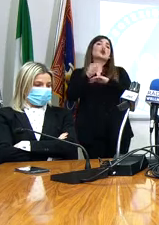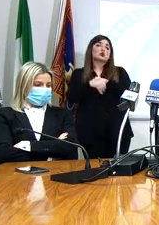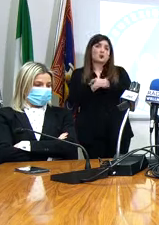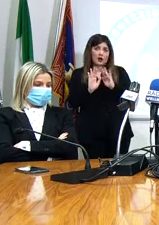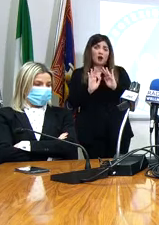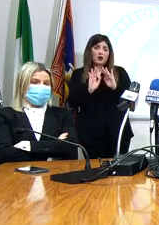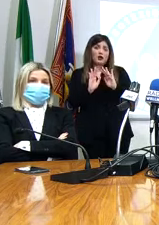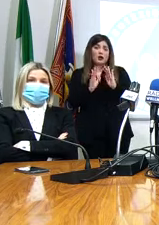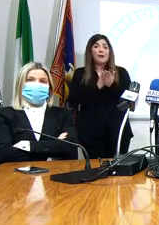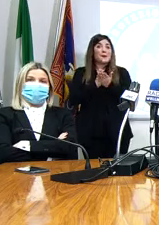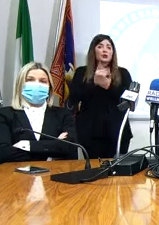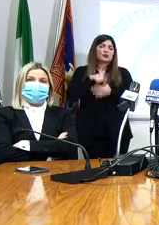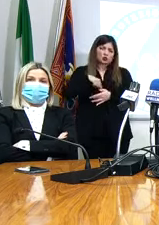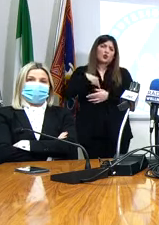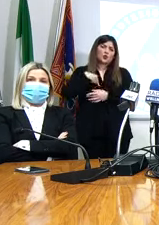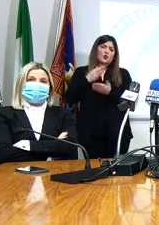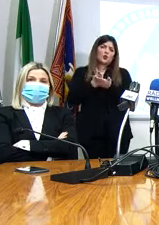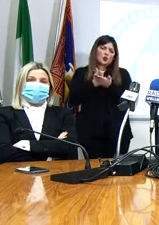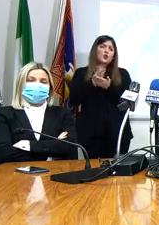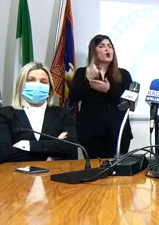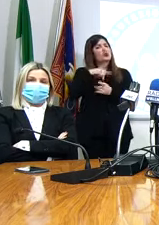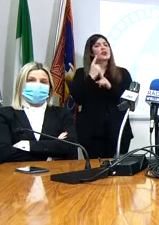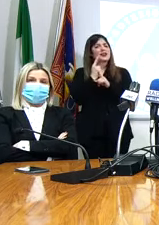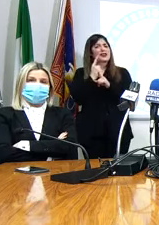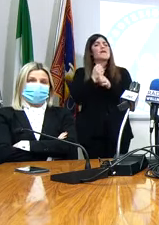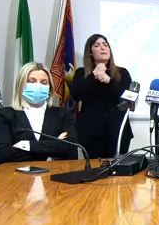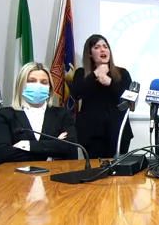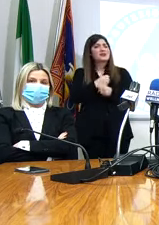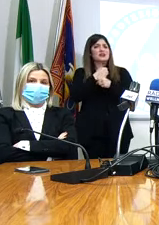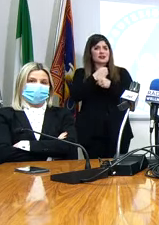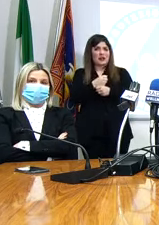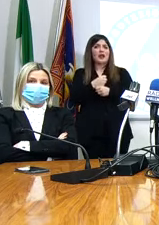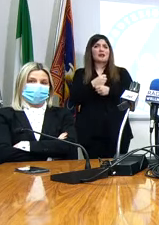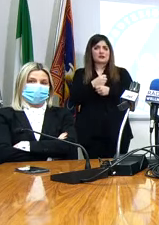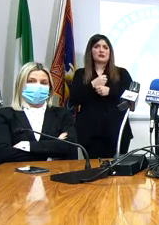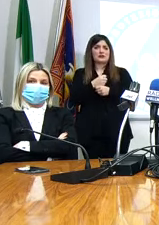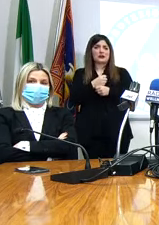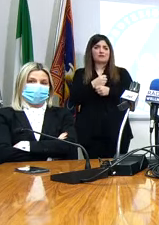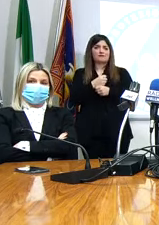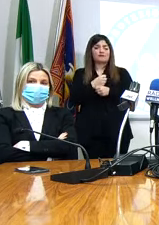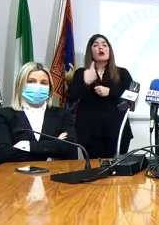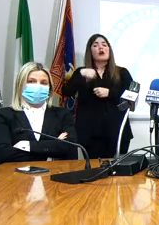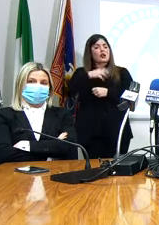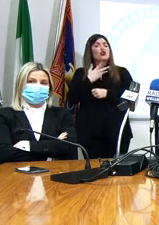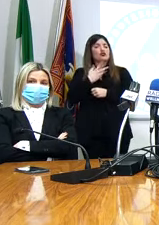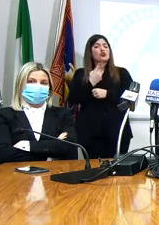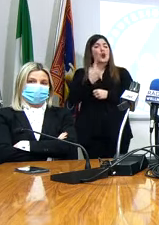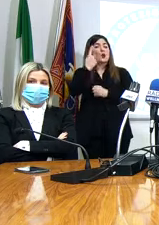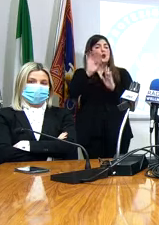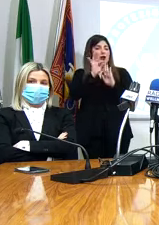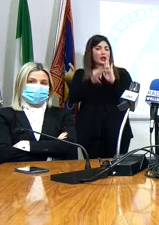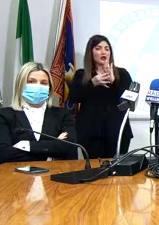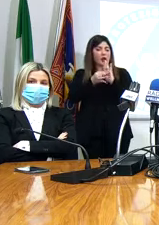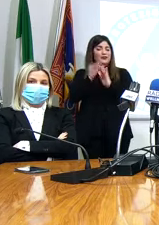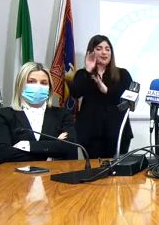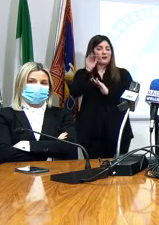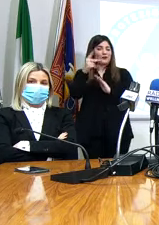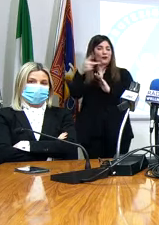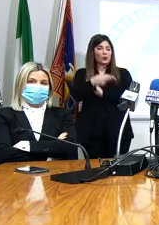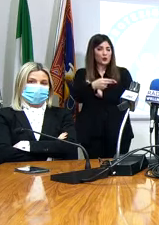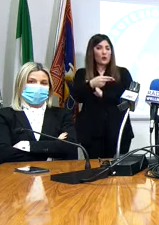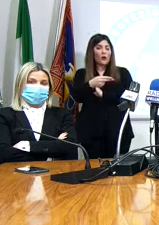dovremmo arrivare quantomeno a una deadline, che è quella sicuramente delle vaccinazioni, che ci aiuteranno. Guardate, qualche cittadino ci dice, ma